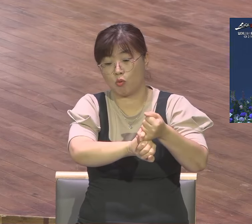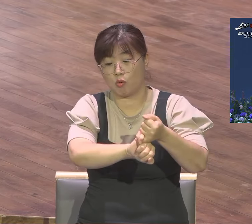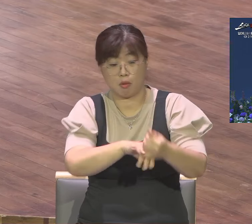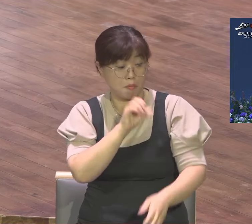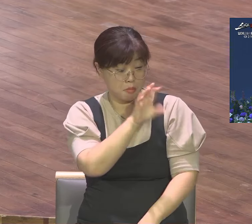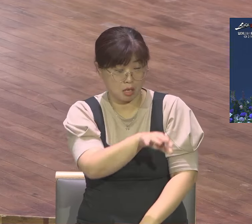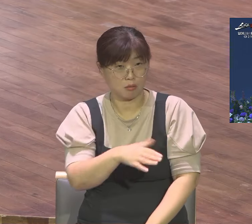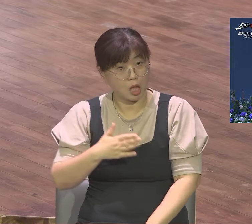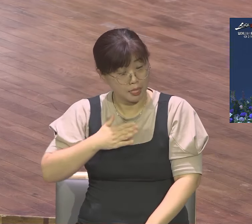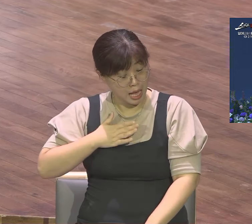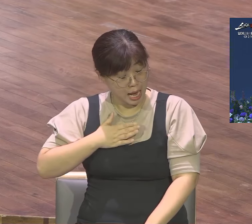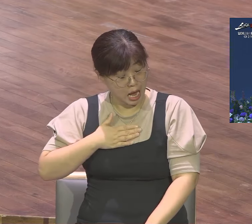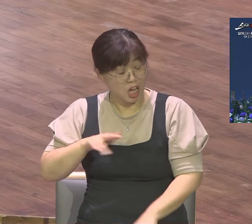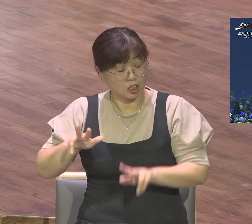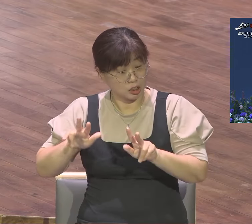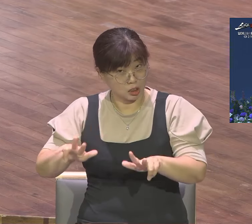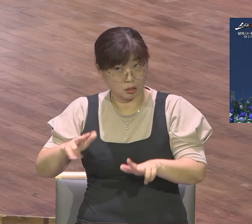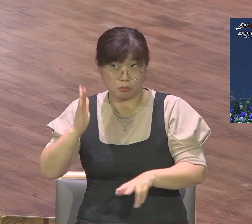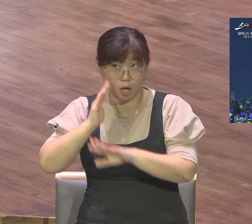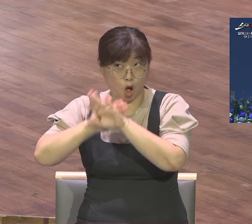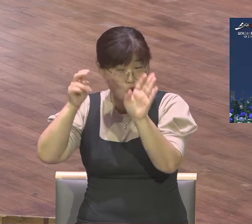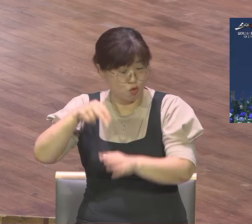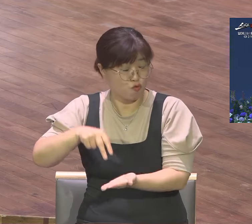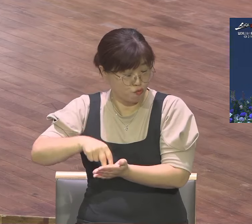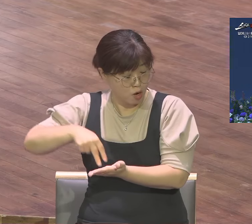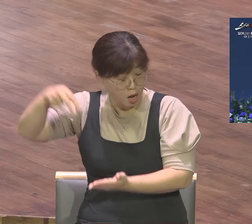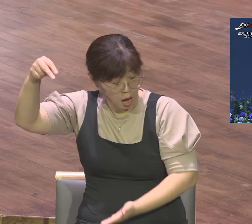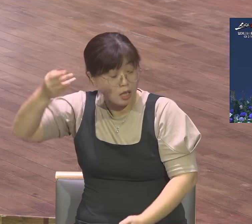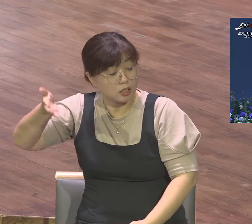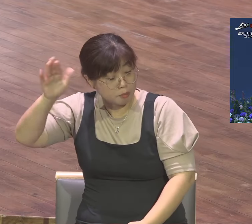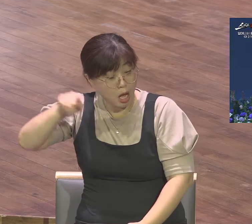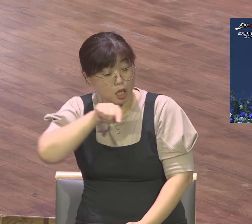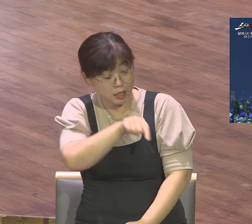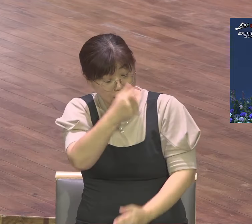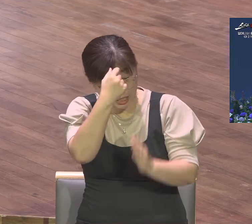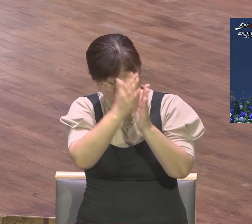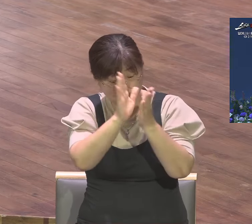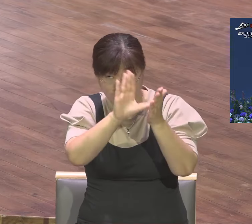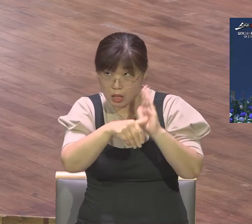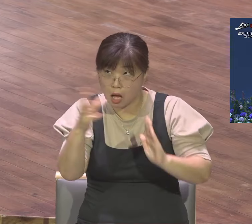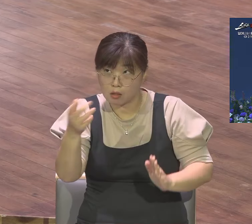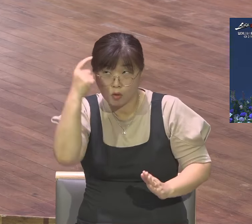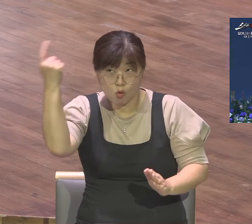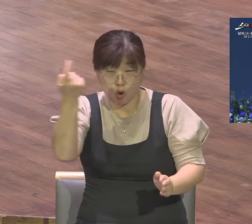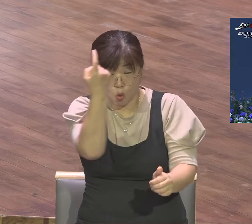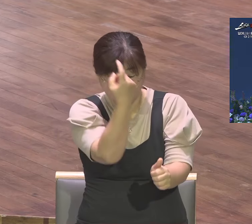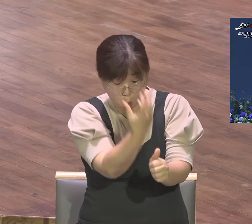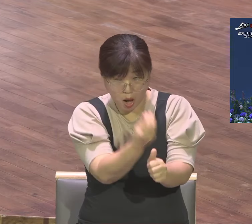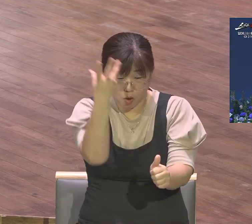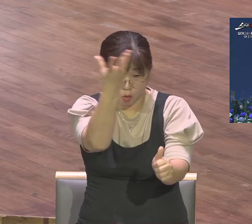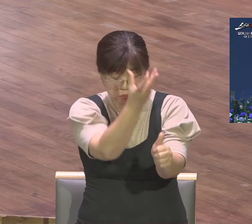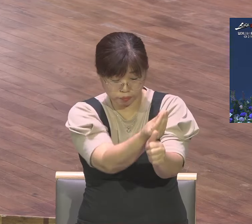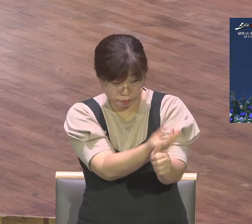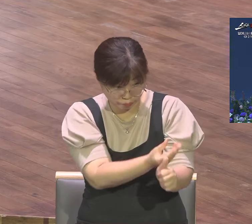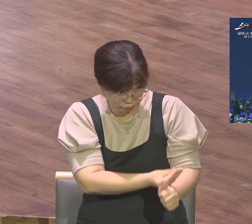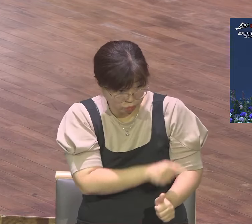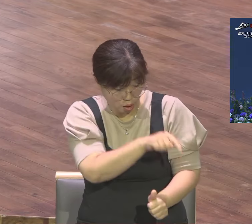함께 영원히, 너 세상 끝날까지 내가 함께 하겠다 약속했잖아요.